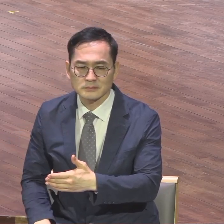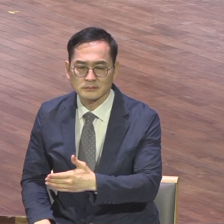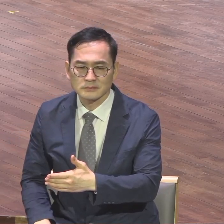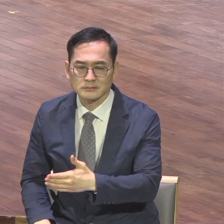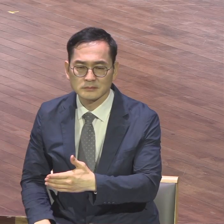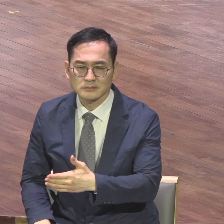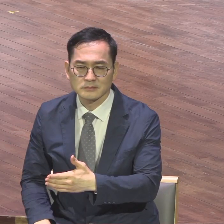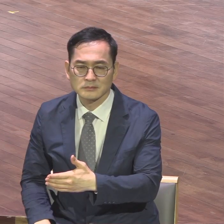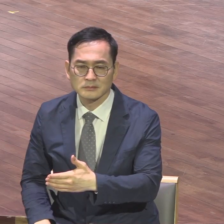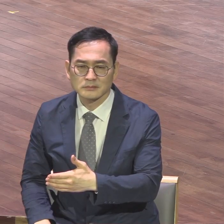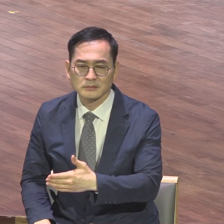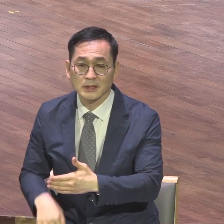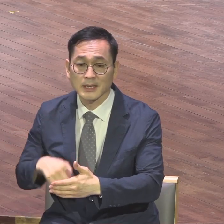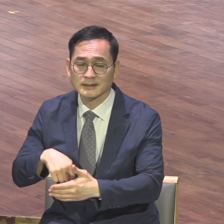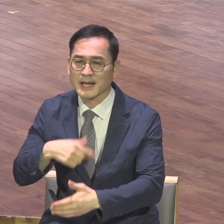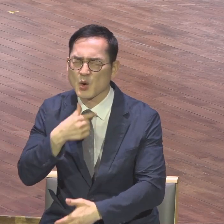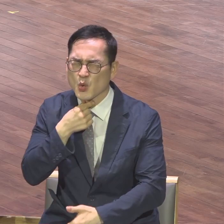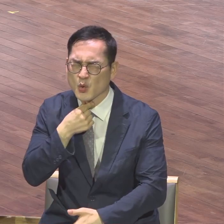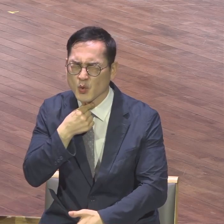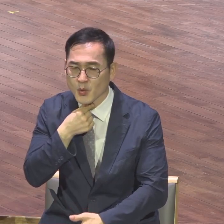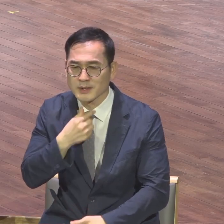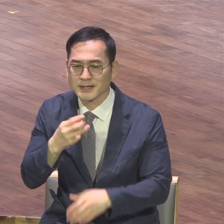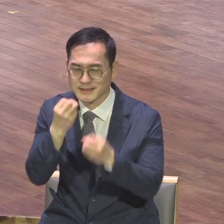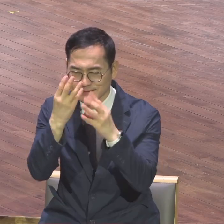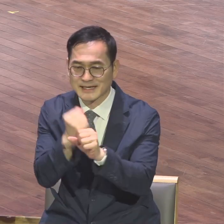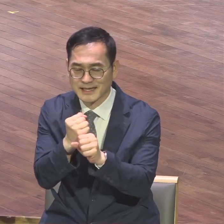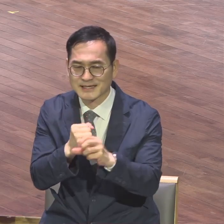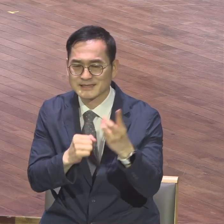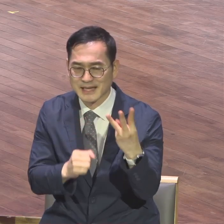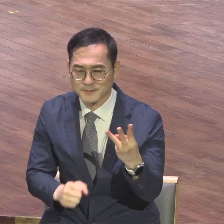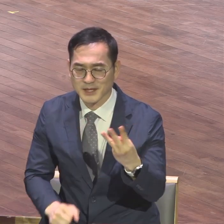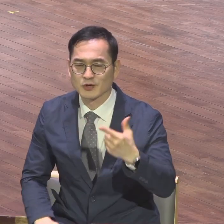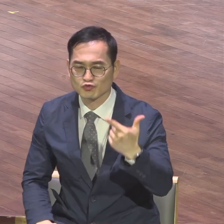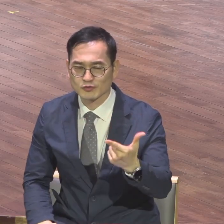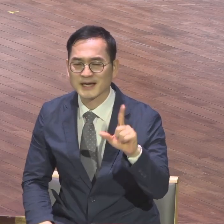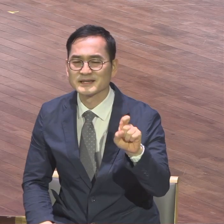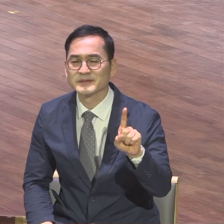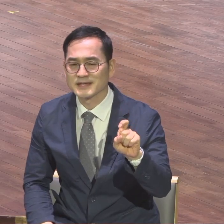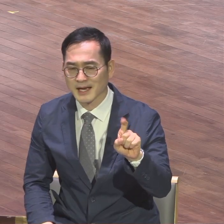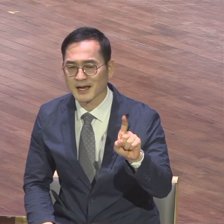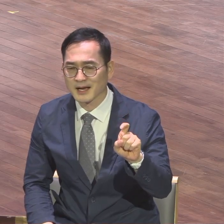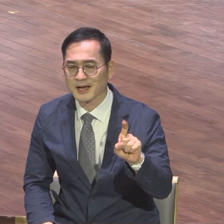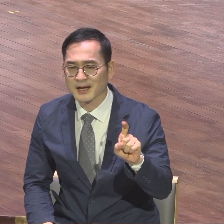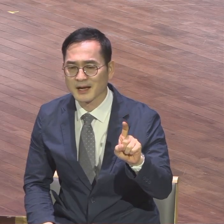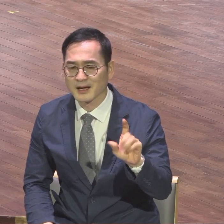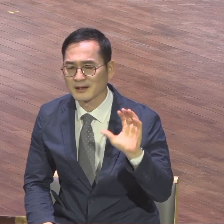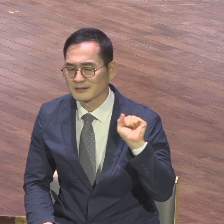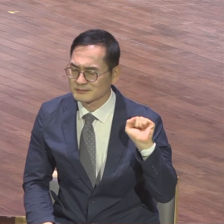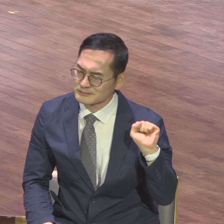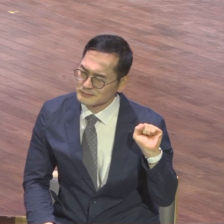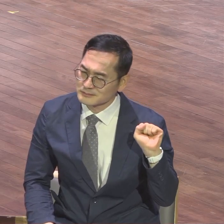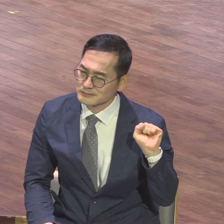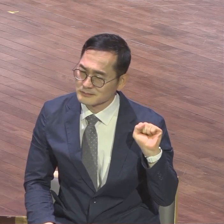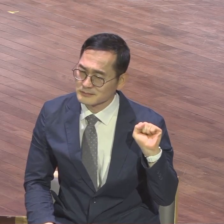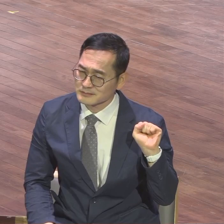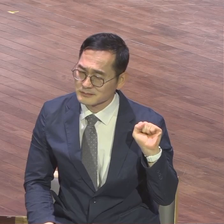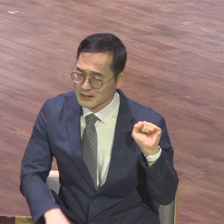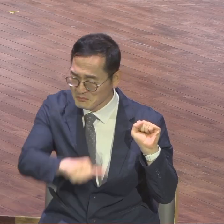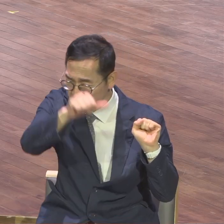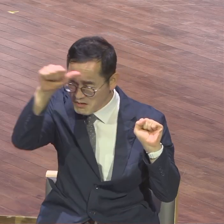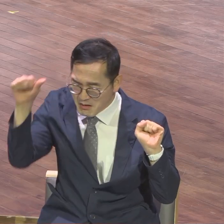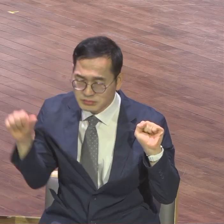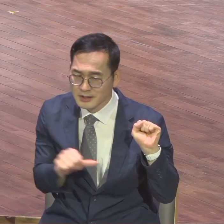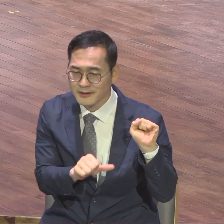내 소원은 오직 창세기 3장 6장 11장이야. 이렇게 평생 살면 평생